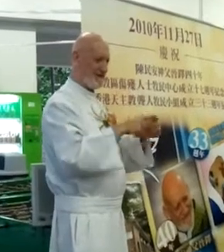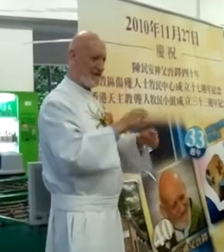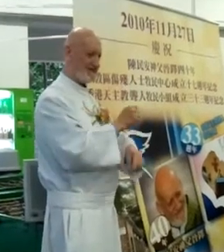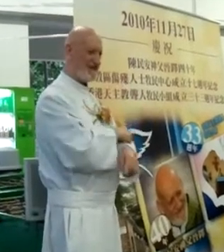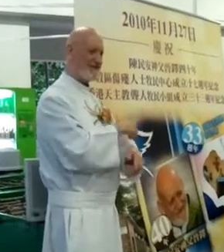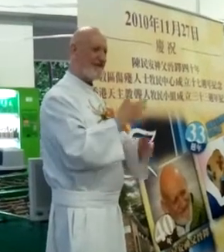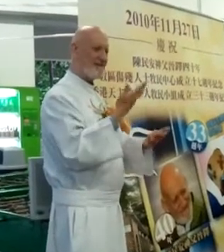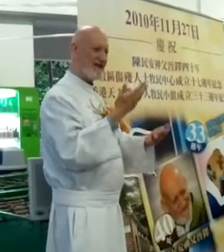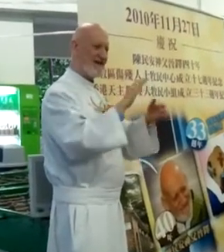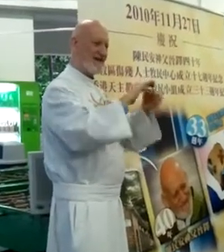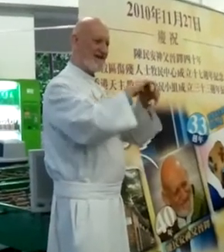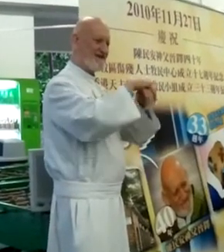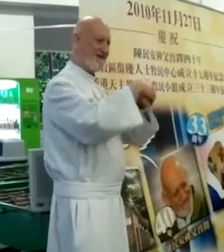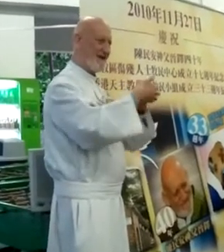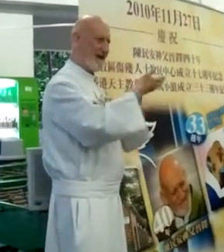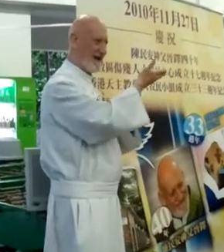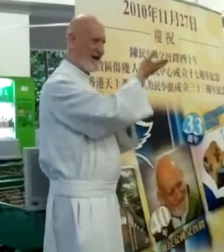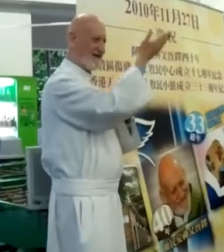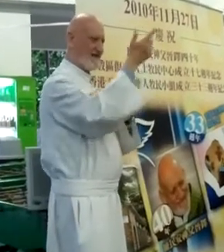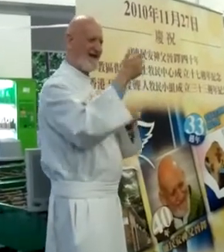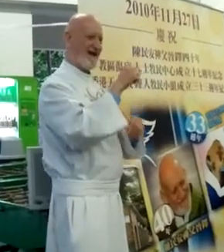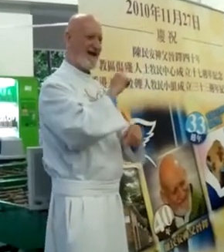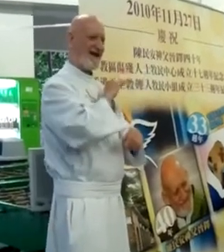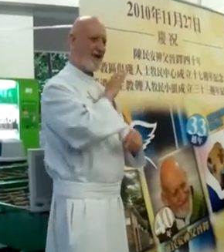榮天主啊？佢雖然好困難，